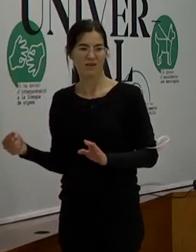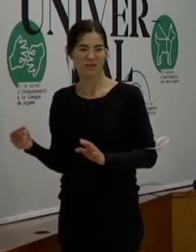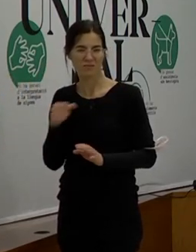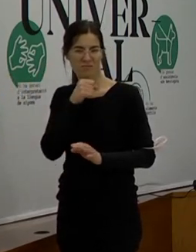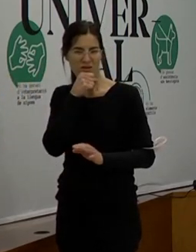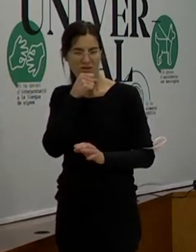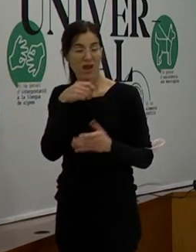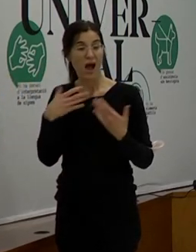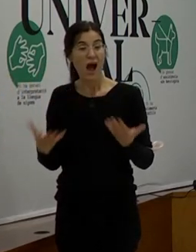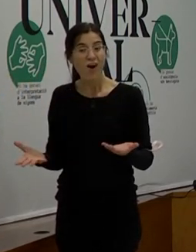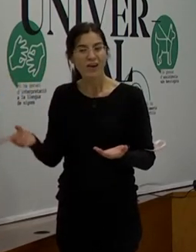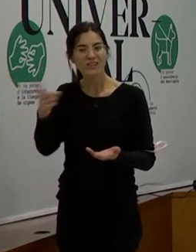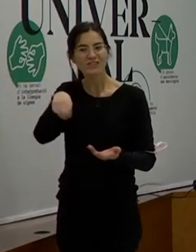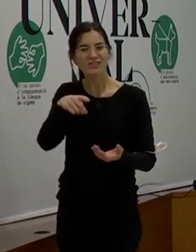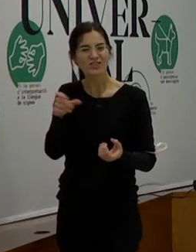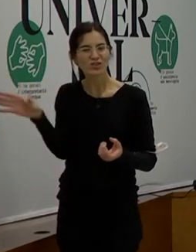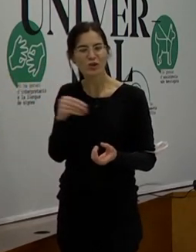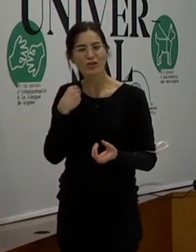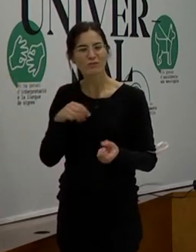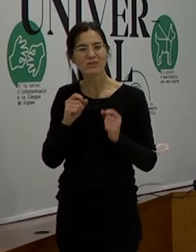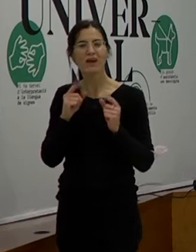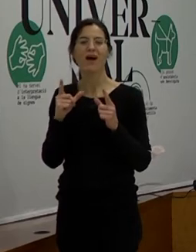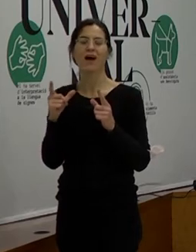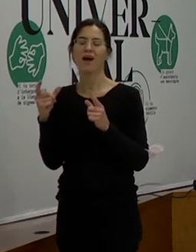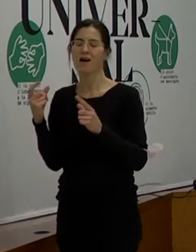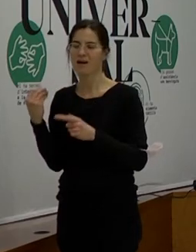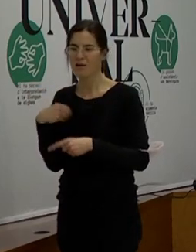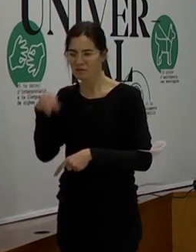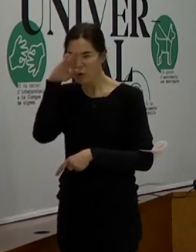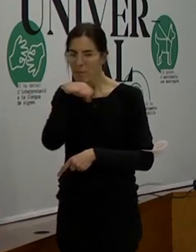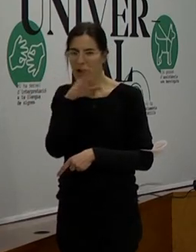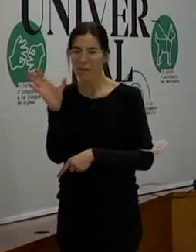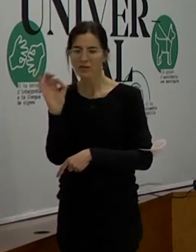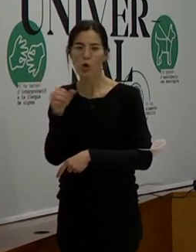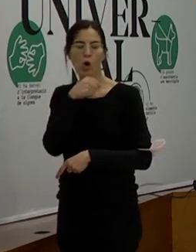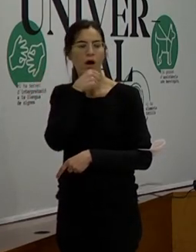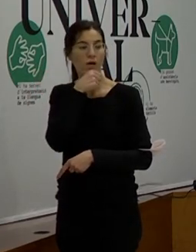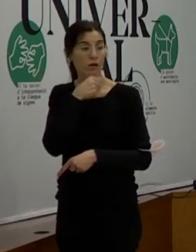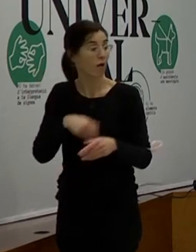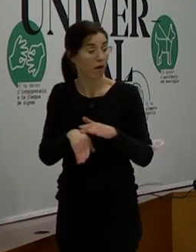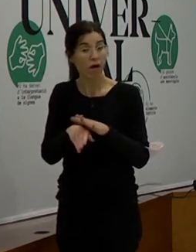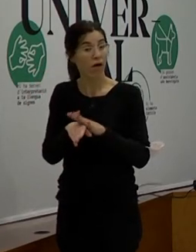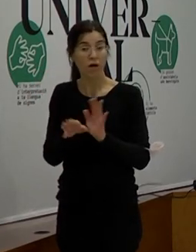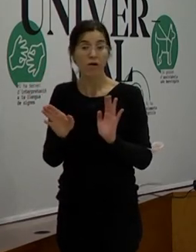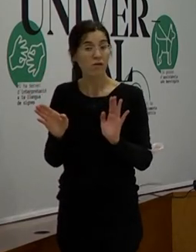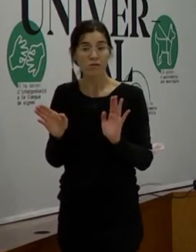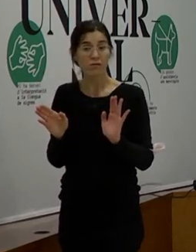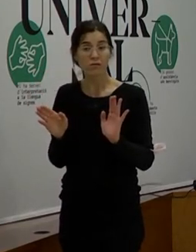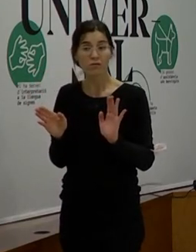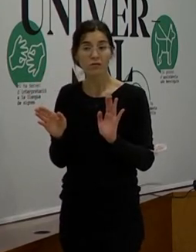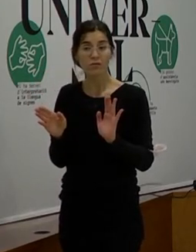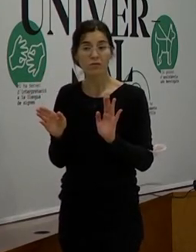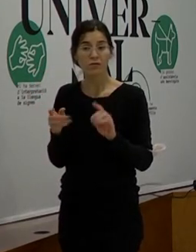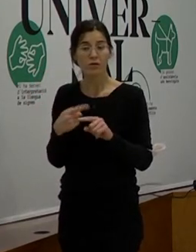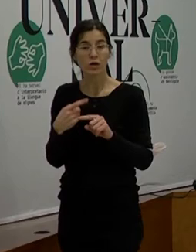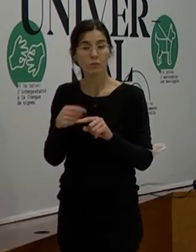ara ens adonem de que els papàs o els avis, ells siguen. Perquè